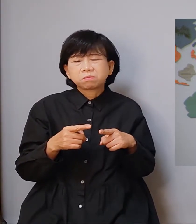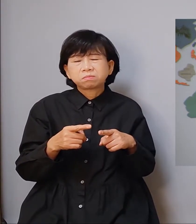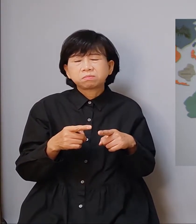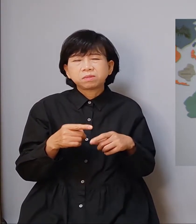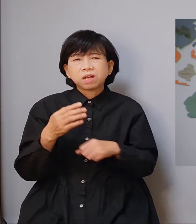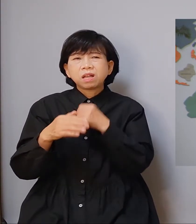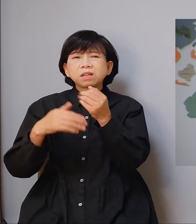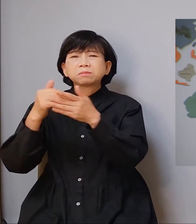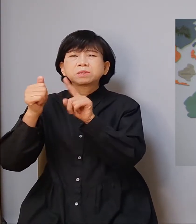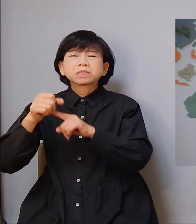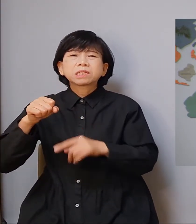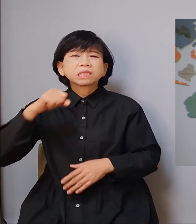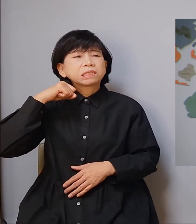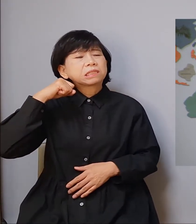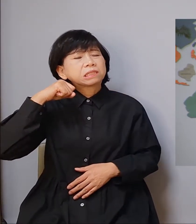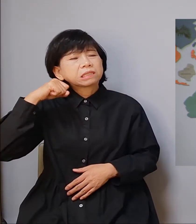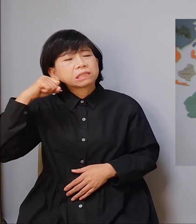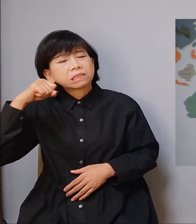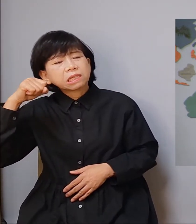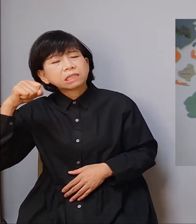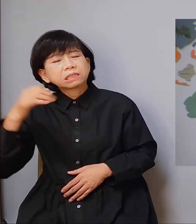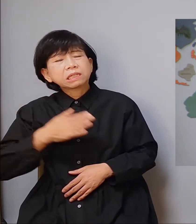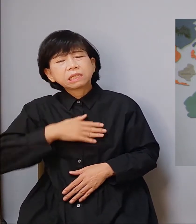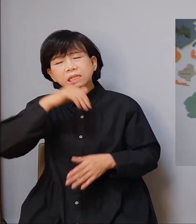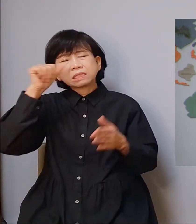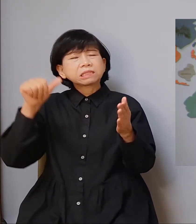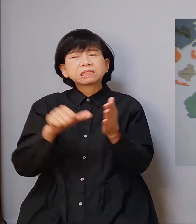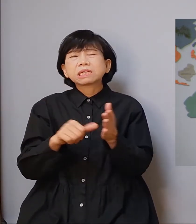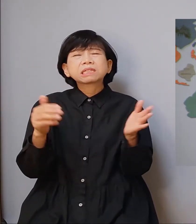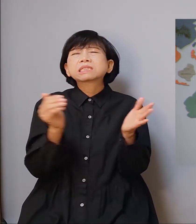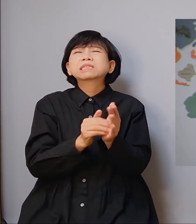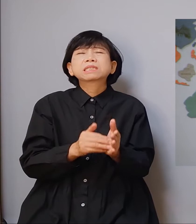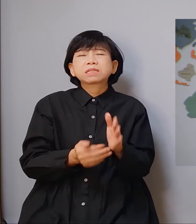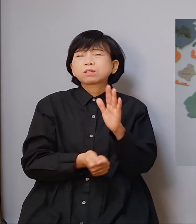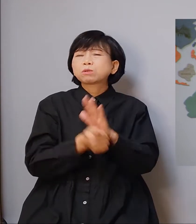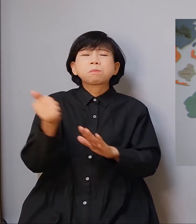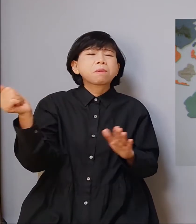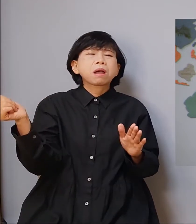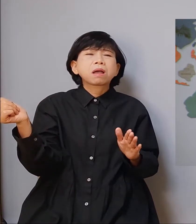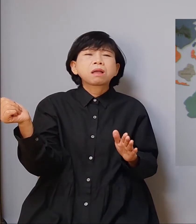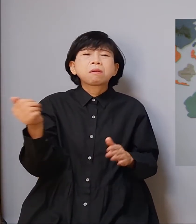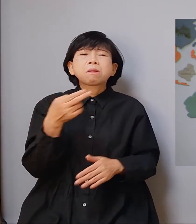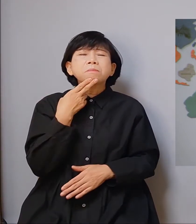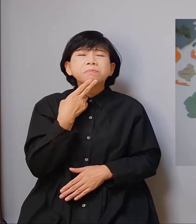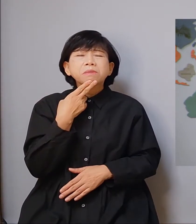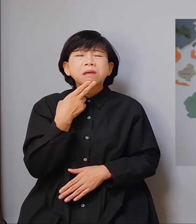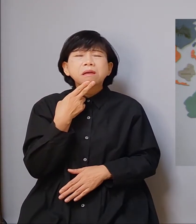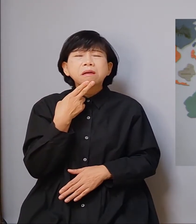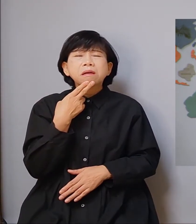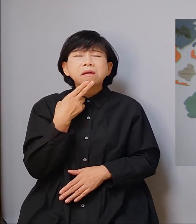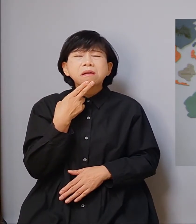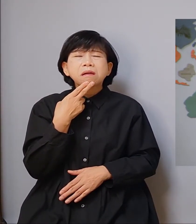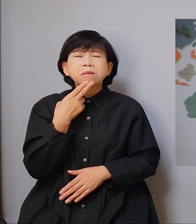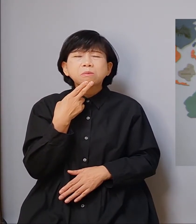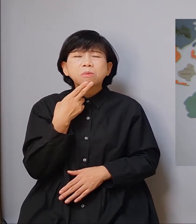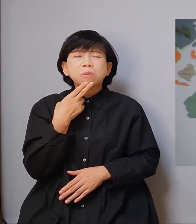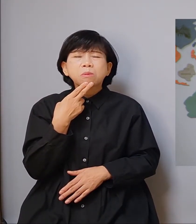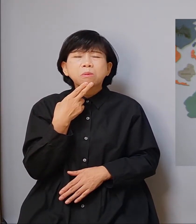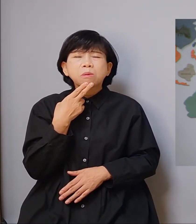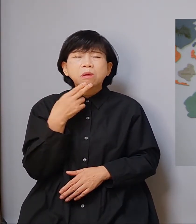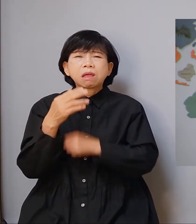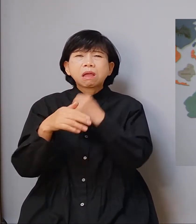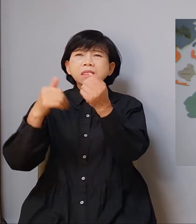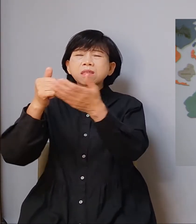굶주리고 앞으로 인생이 이젠 끝났구나, 나는 소망도 전혀 없구나, 이런 생각만 하고 하나님의 손을 보지 못한다면,